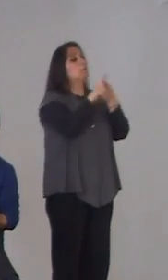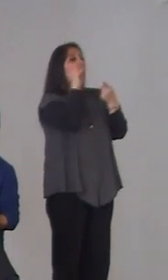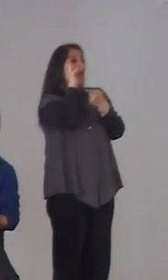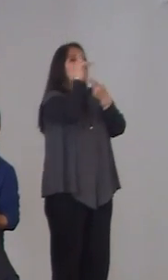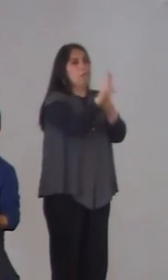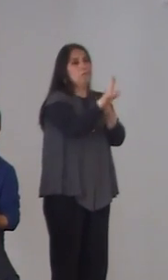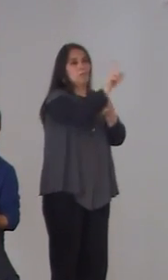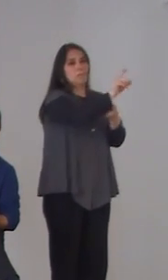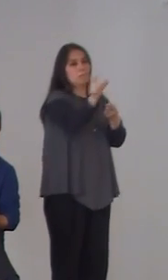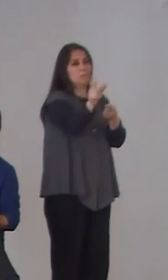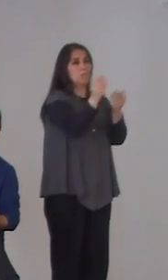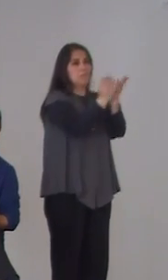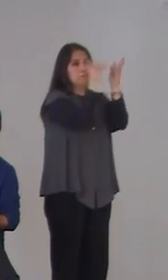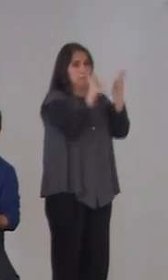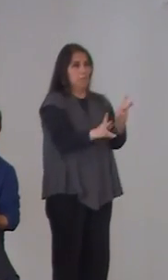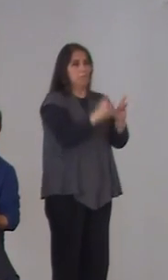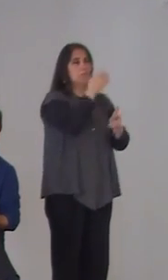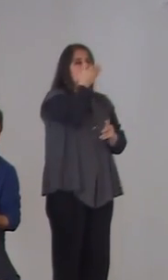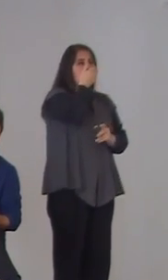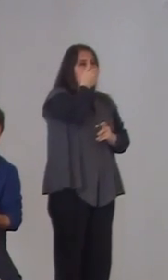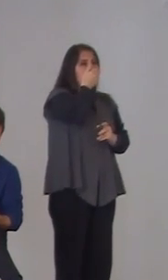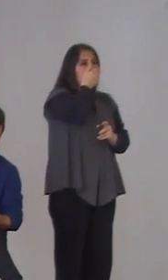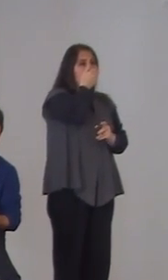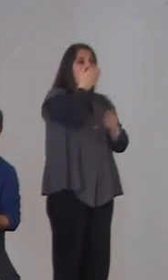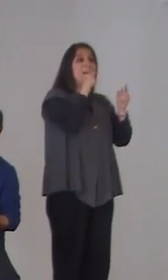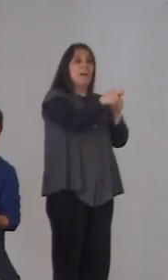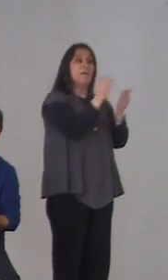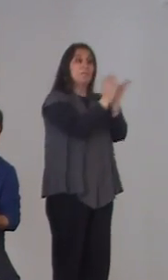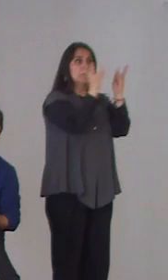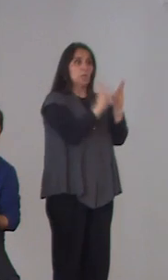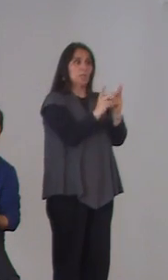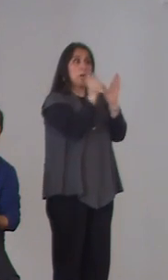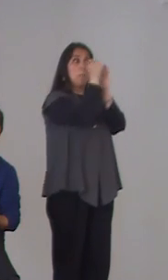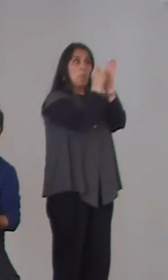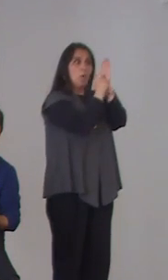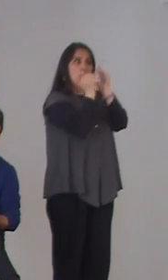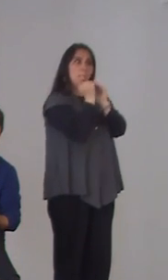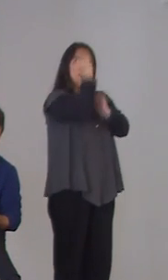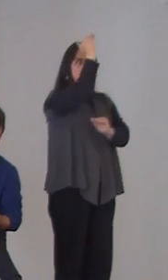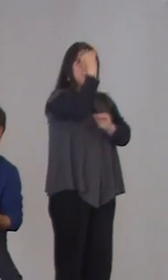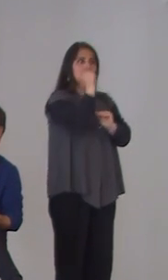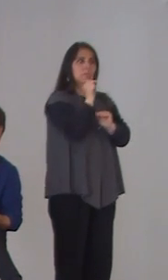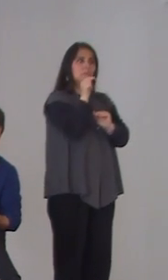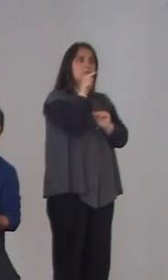de estudiantes que tengan los puntajes más altos les iban a